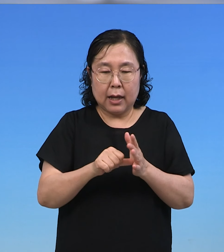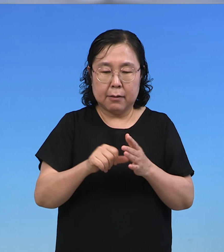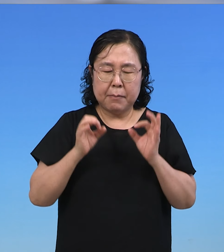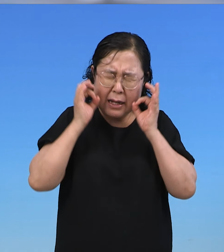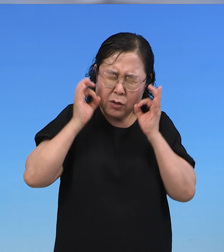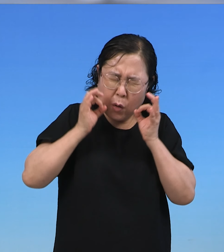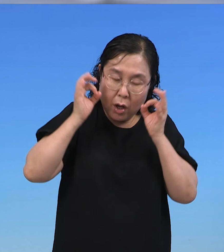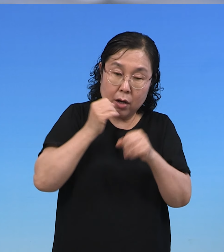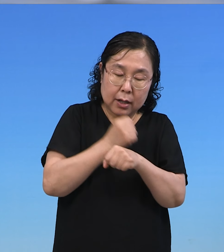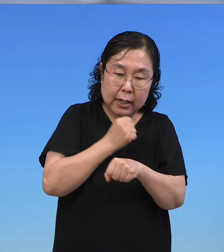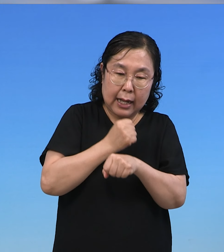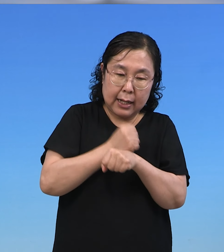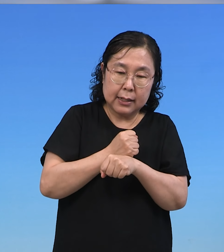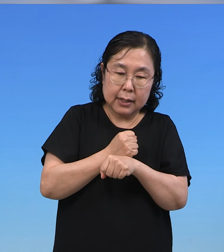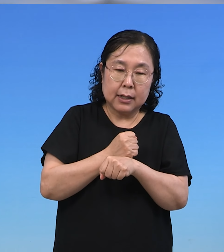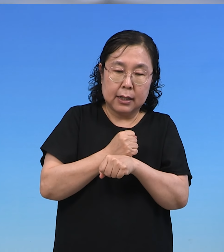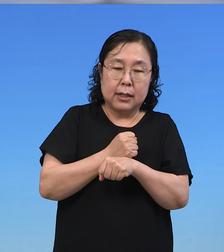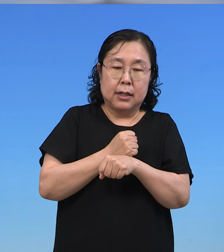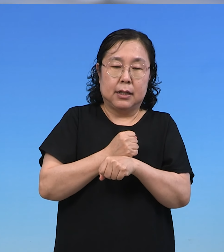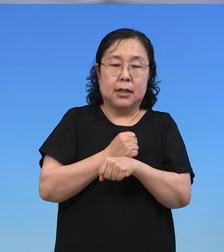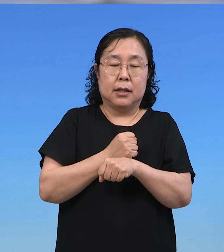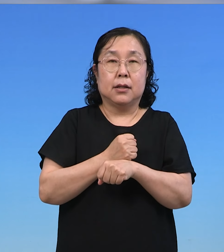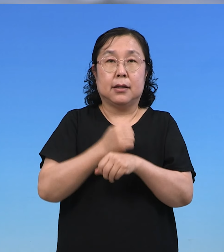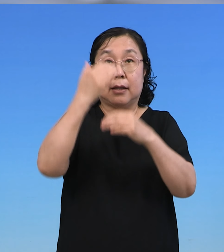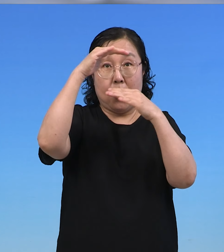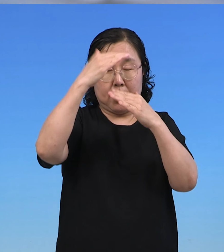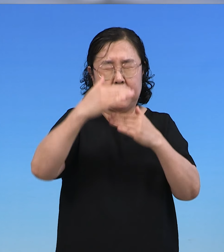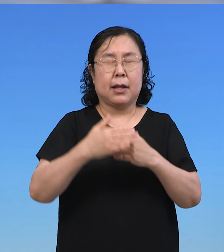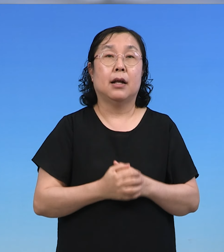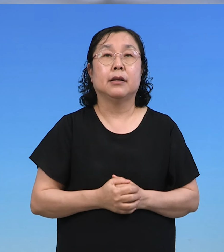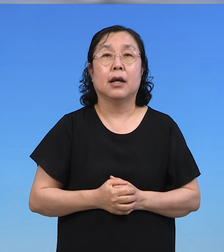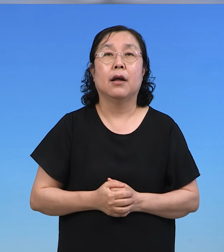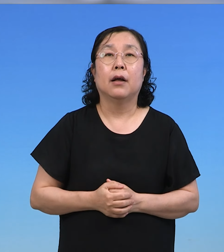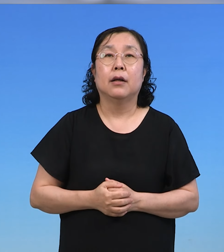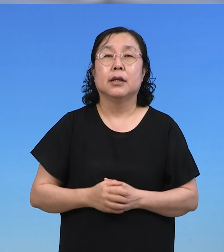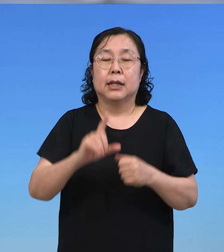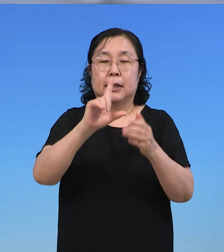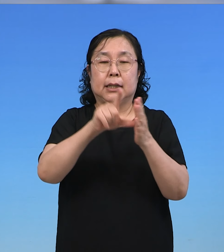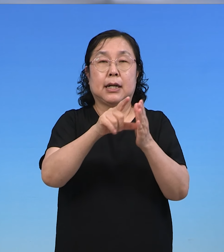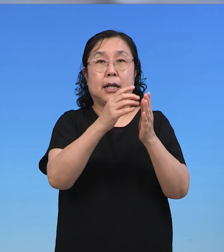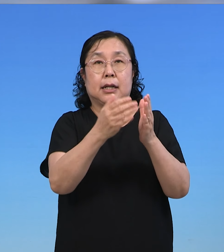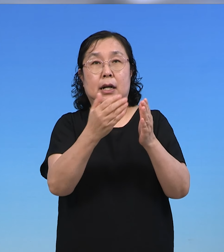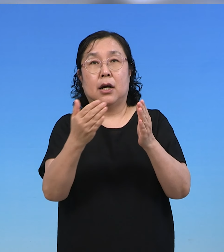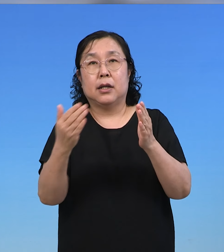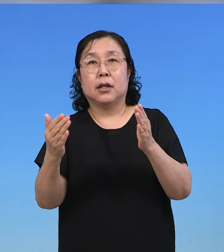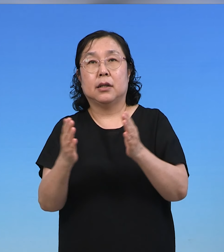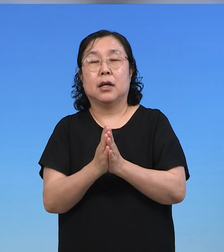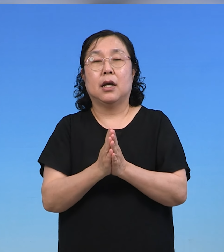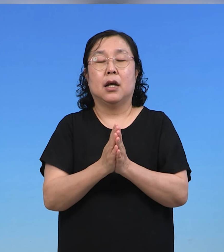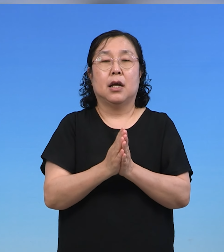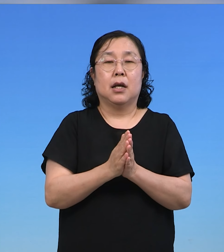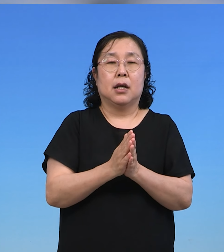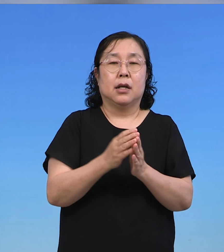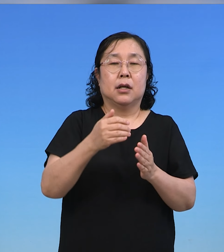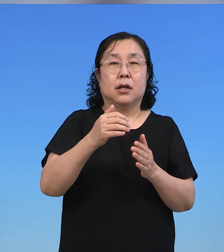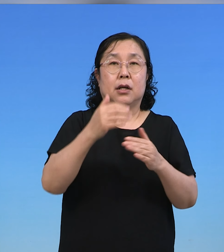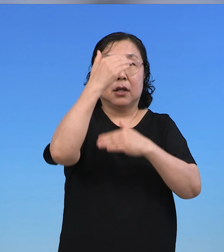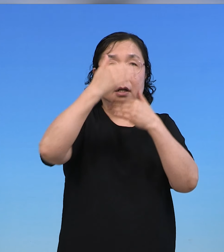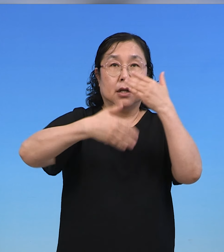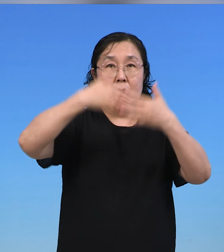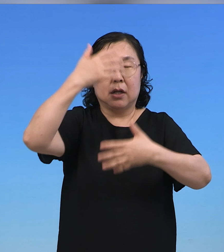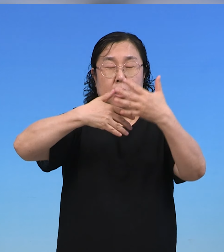때는 끝부분이에요. 이제 세월이 많이 흘러가지고 이제 그 주인공이 70대 할아버지가